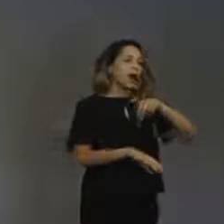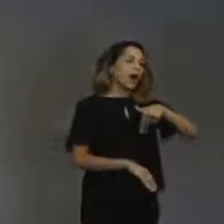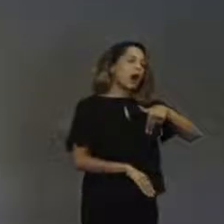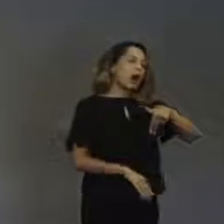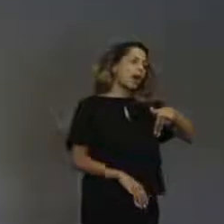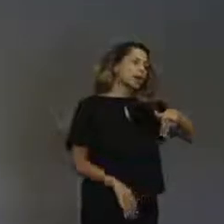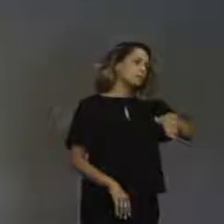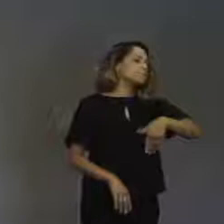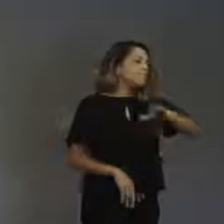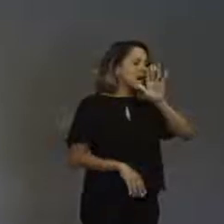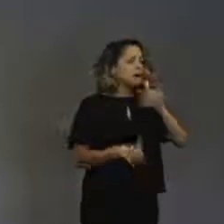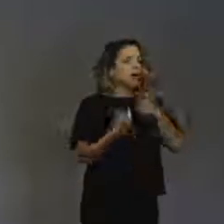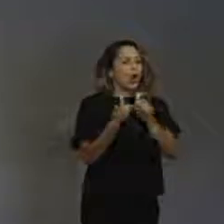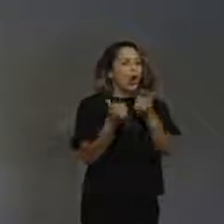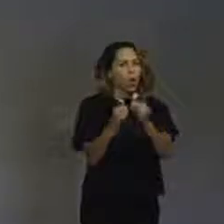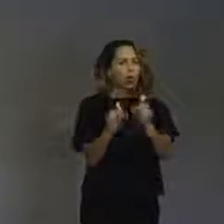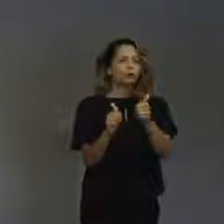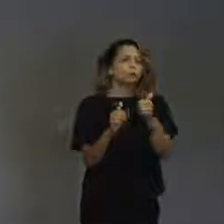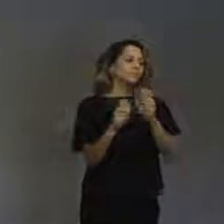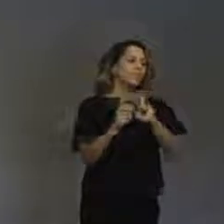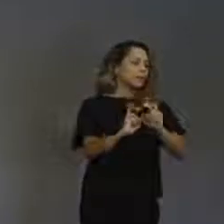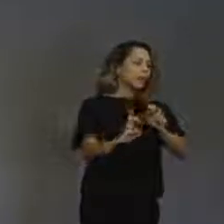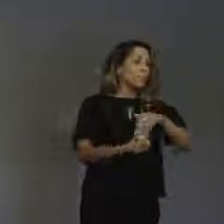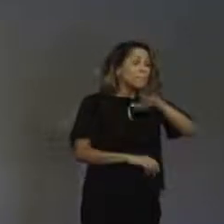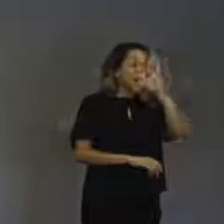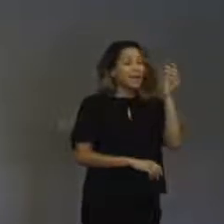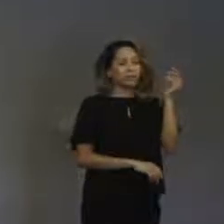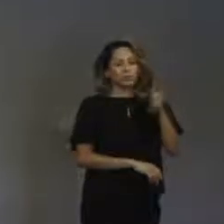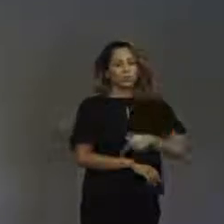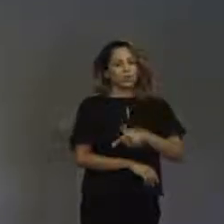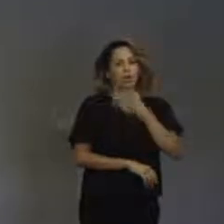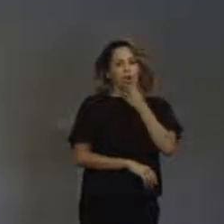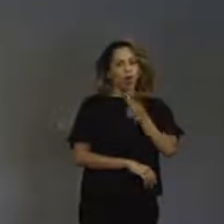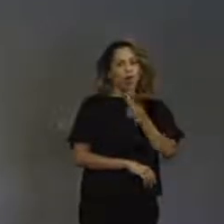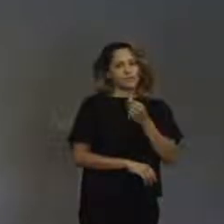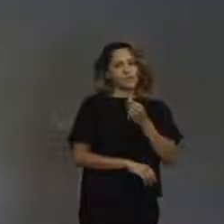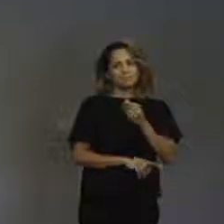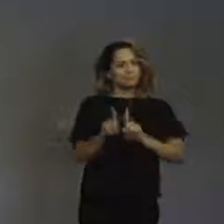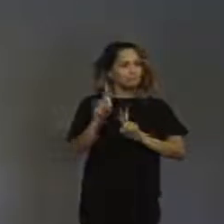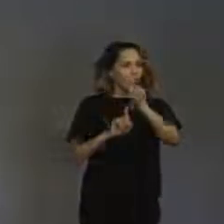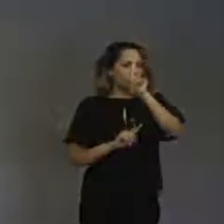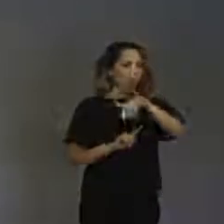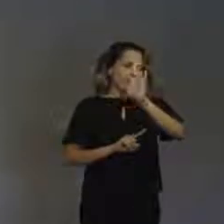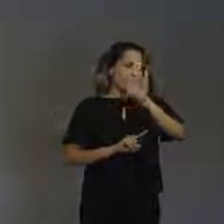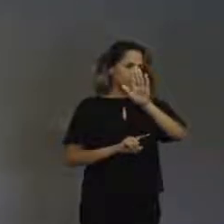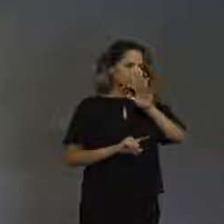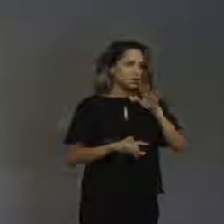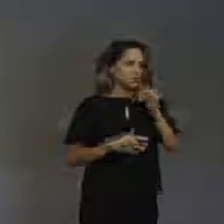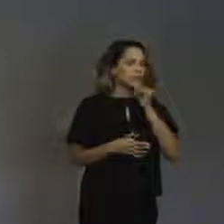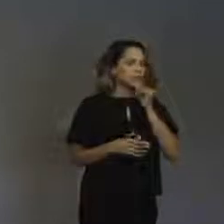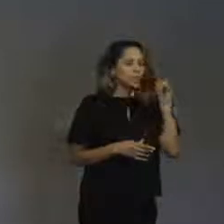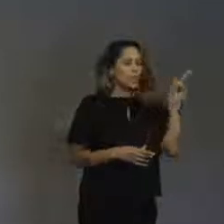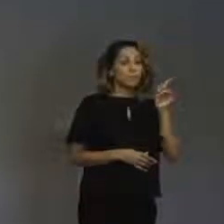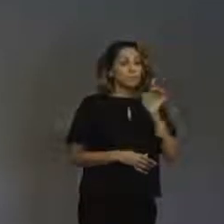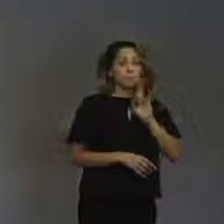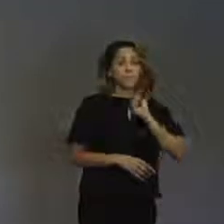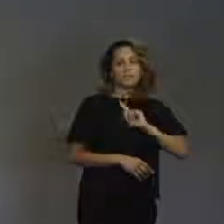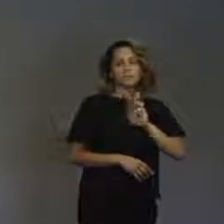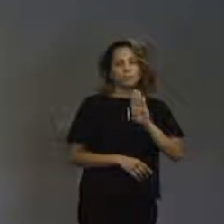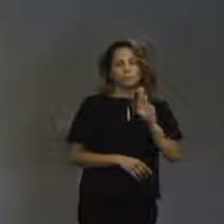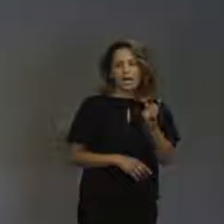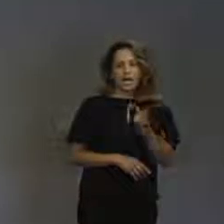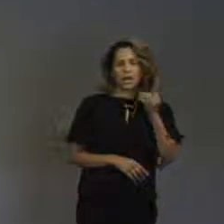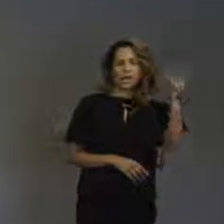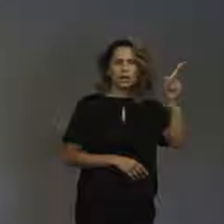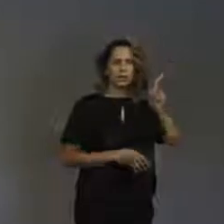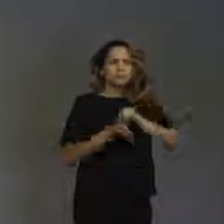mais de transporte público do que os homens. Tem cidades, ontem a gente estava lá e a pessoa de Belo Horizonte me falou que é 62% em